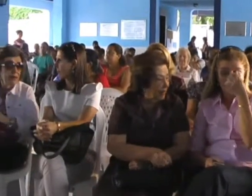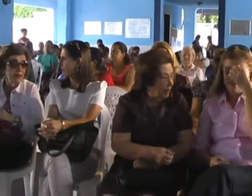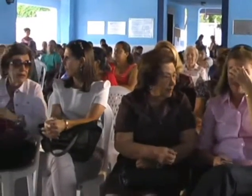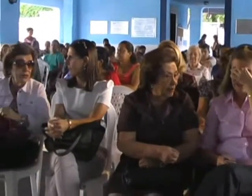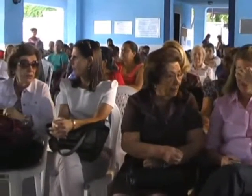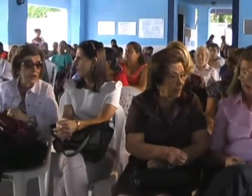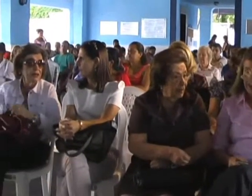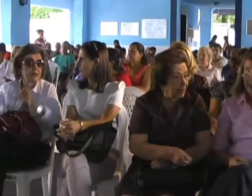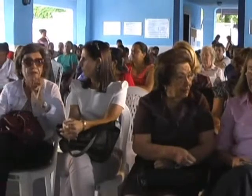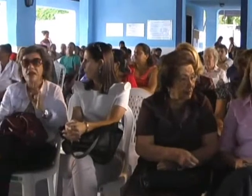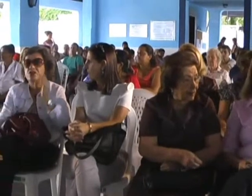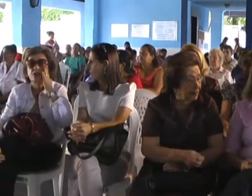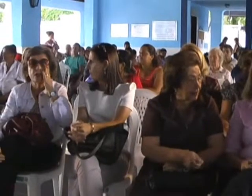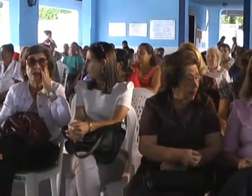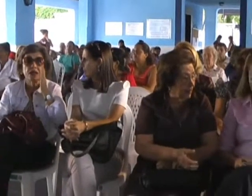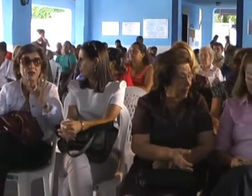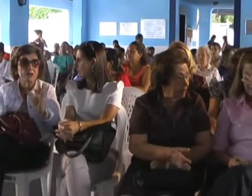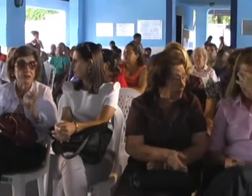To be continued...